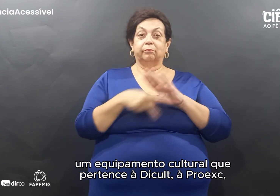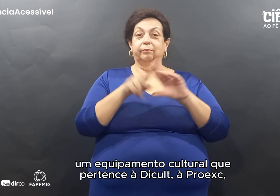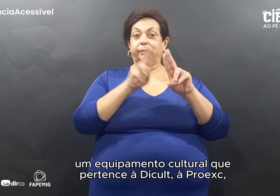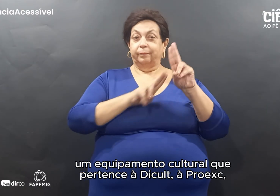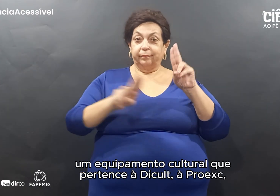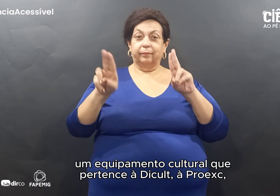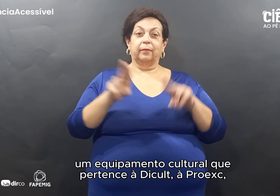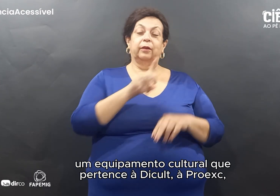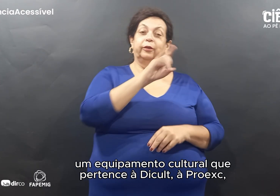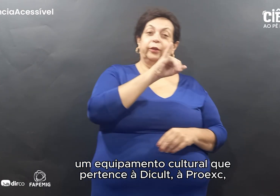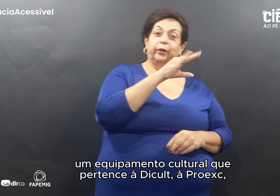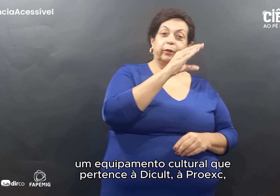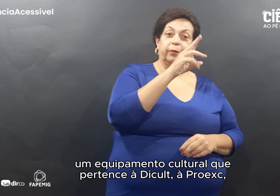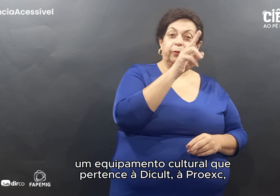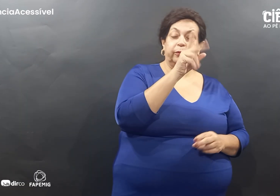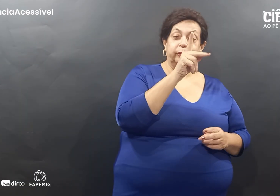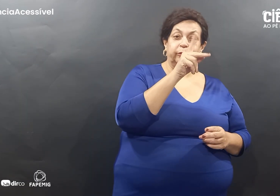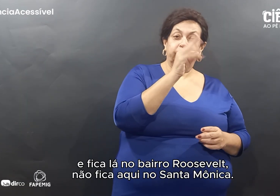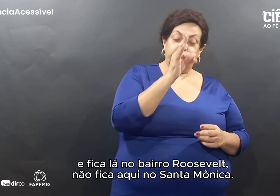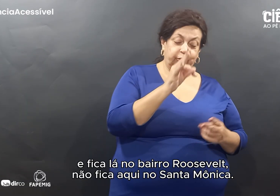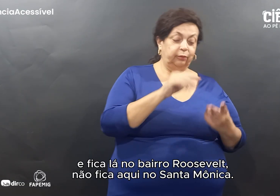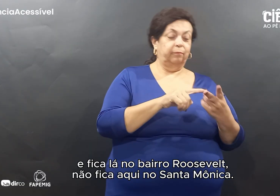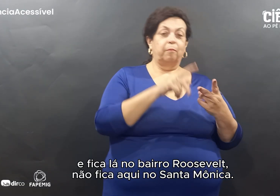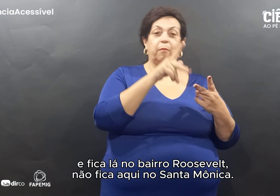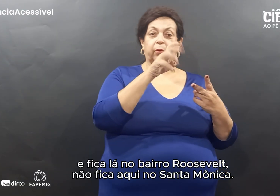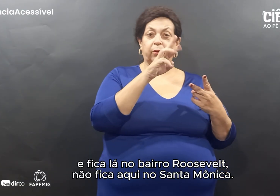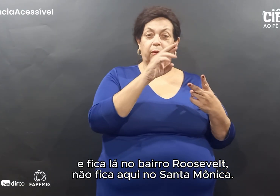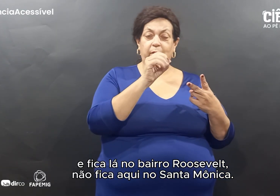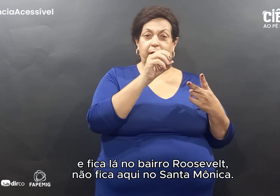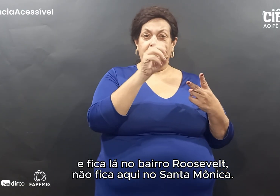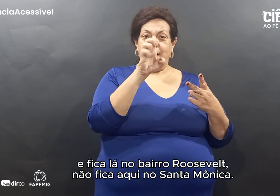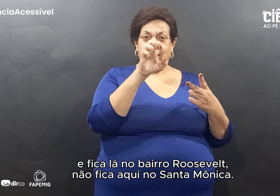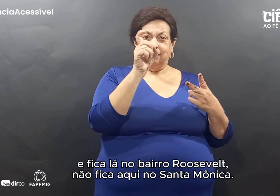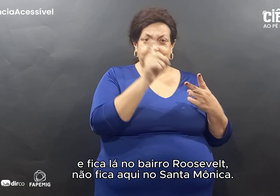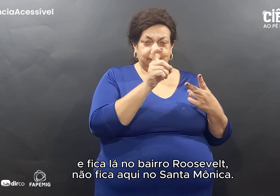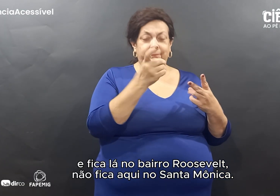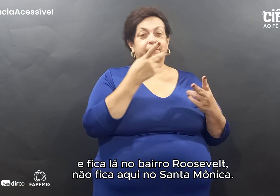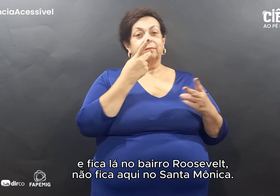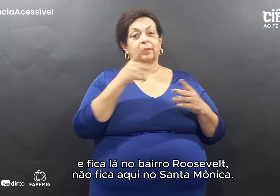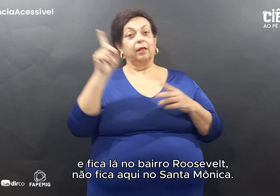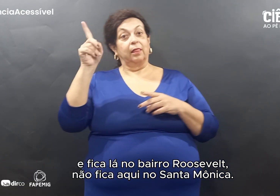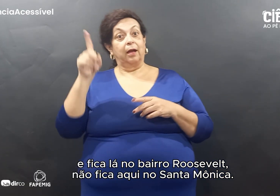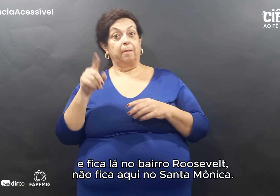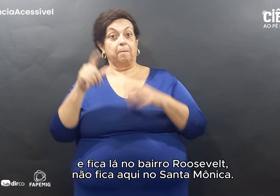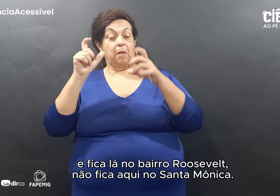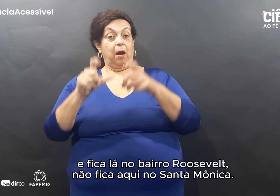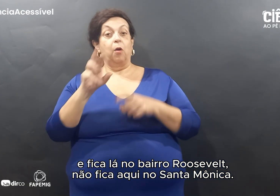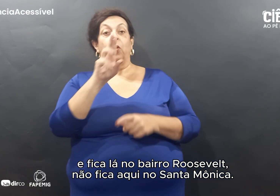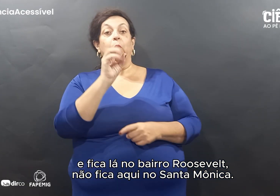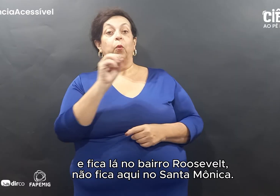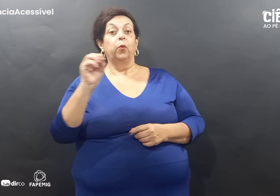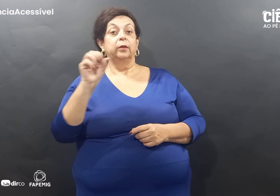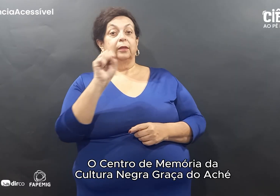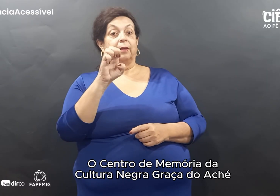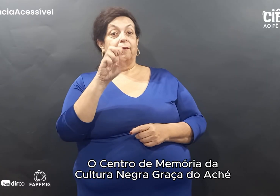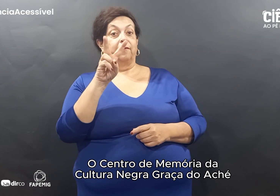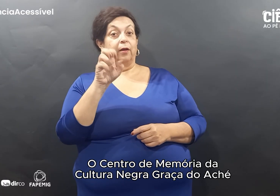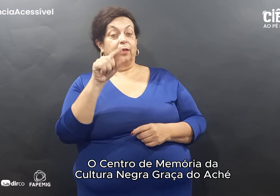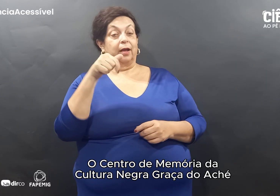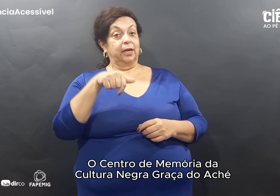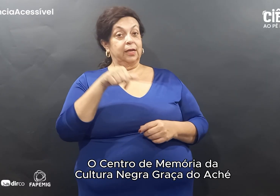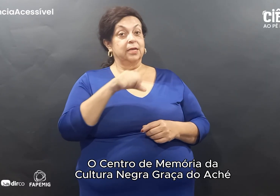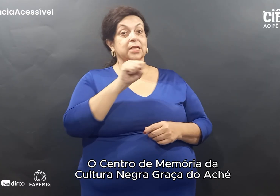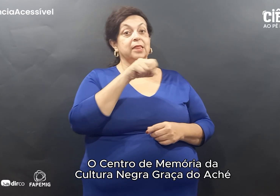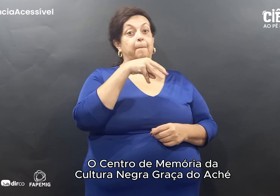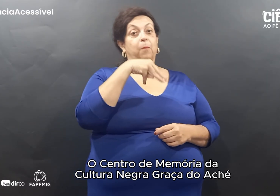à DICULT, à PROESC, e fica lá no bairro Roosevelt, não fica aqui no Santa Mônica. O Centro de